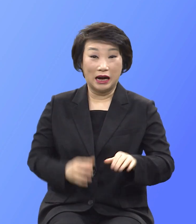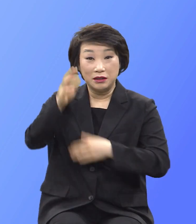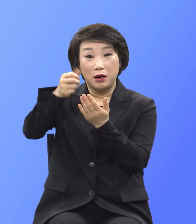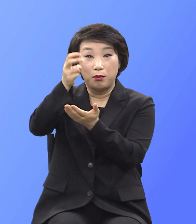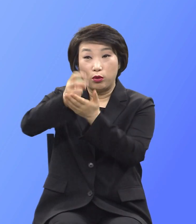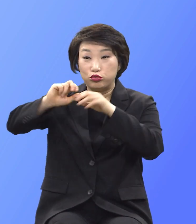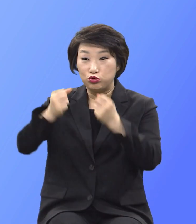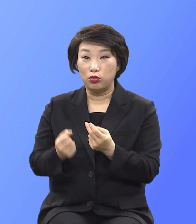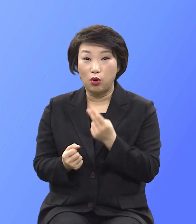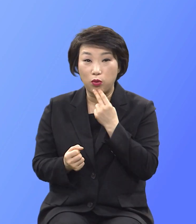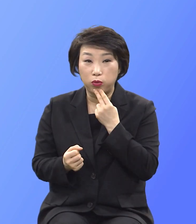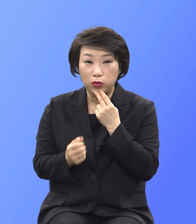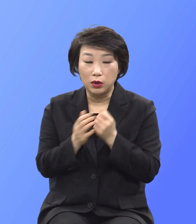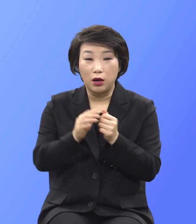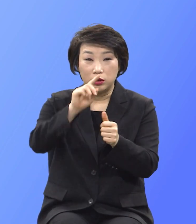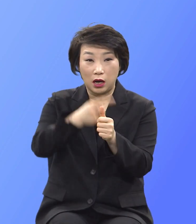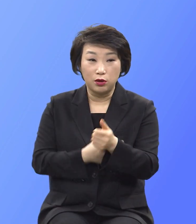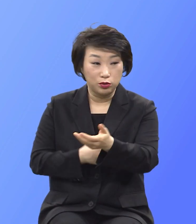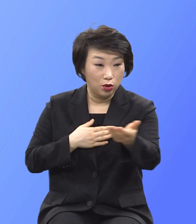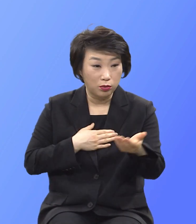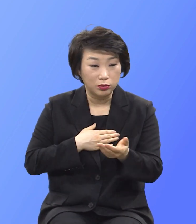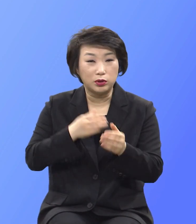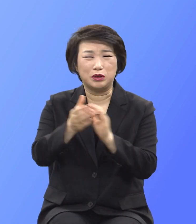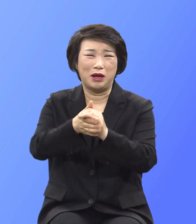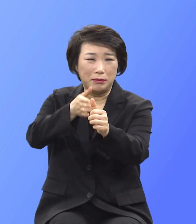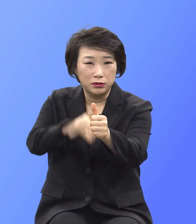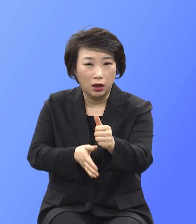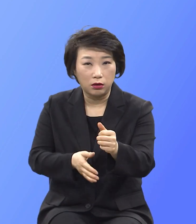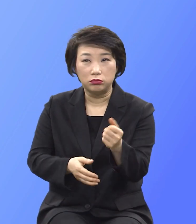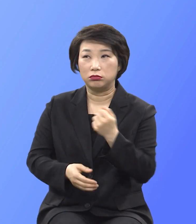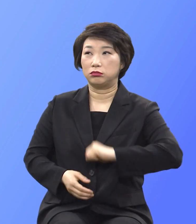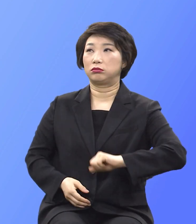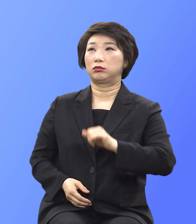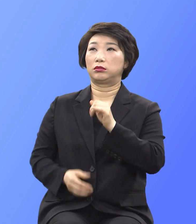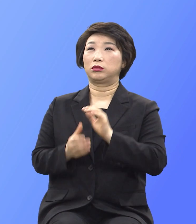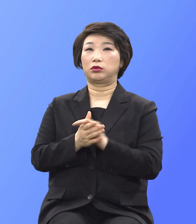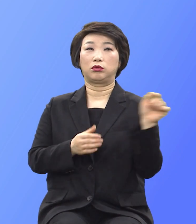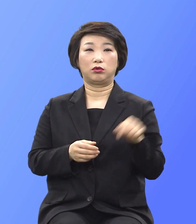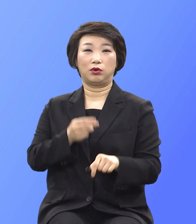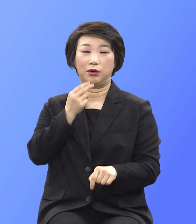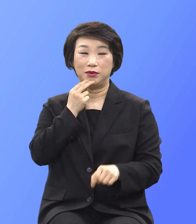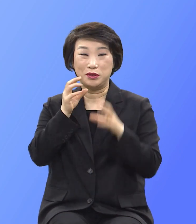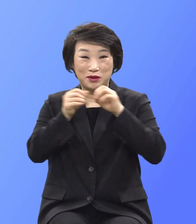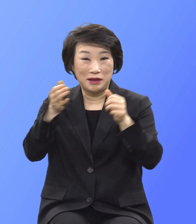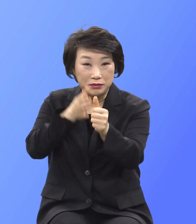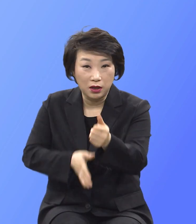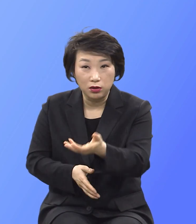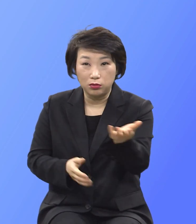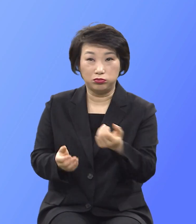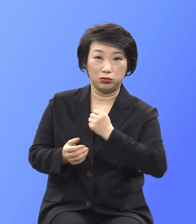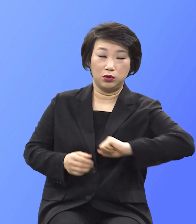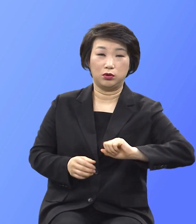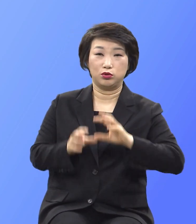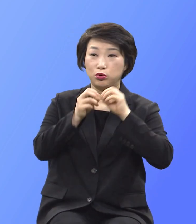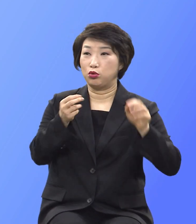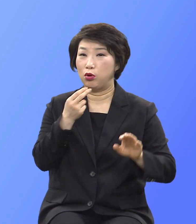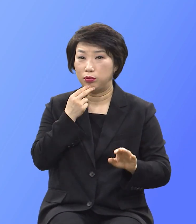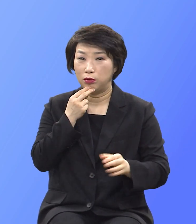법에 굴복하지 않으니까 여러분들이 기도합시다. 굴복 안 차려. 전도합시다. 굴복 안